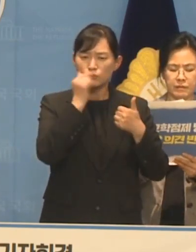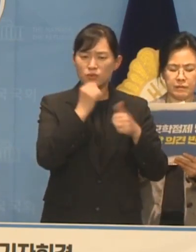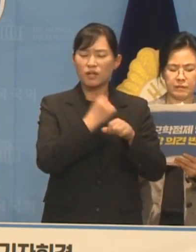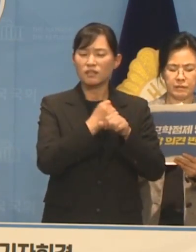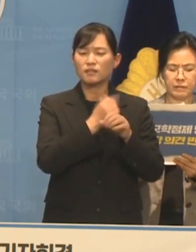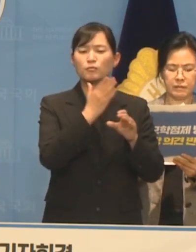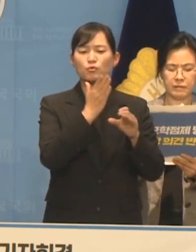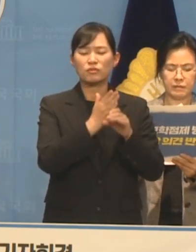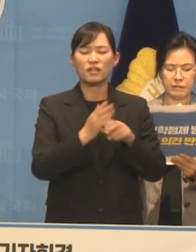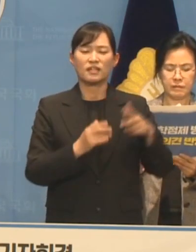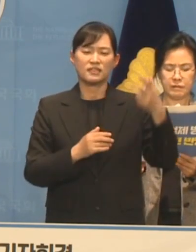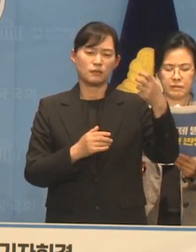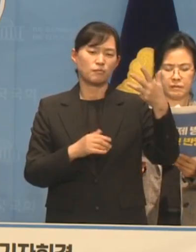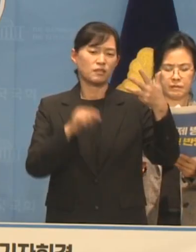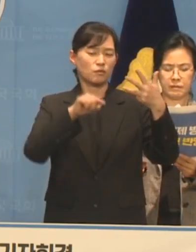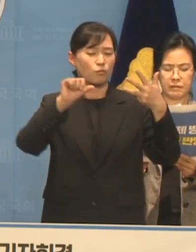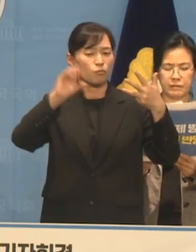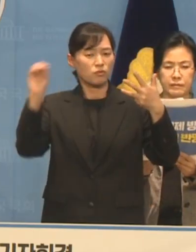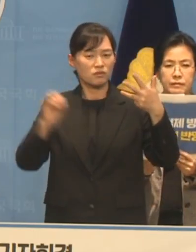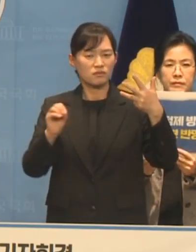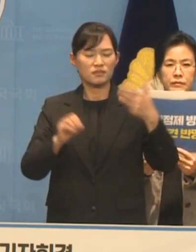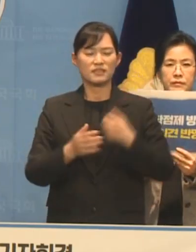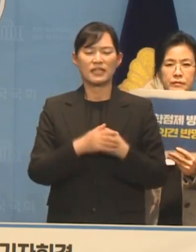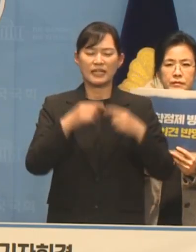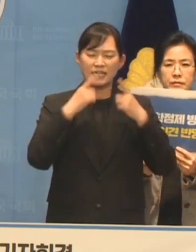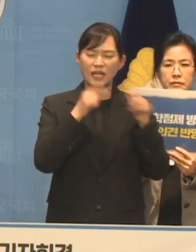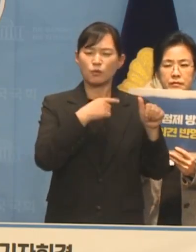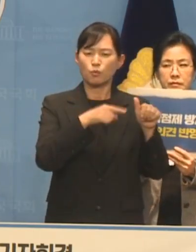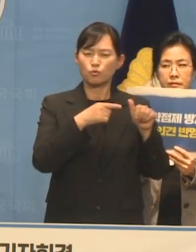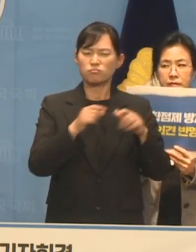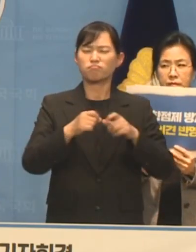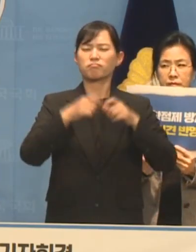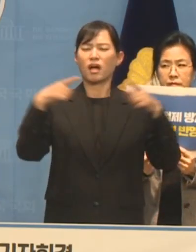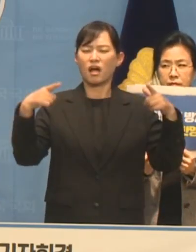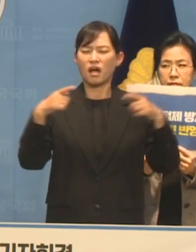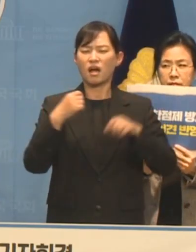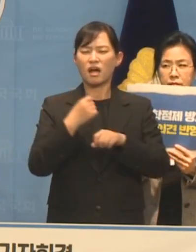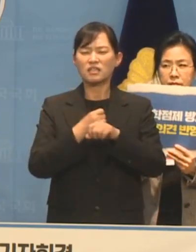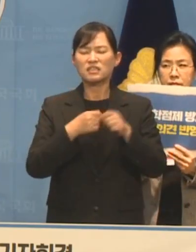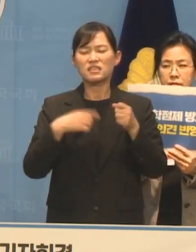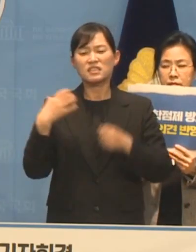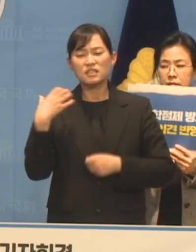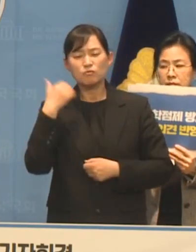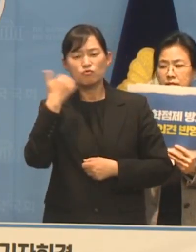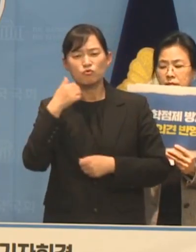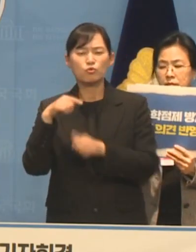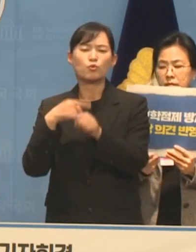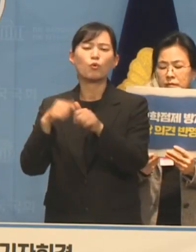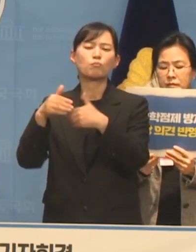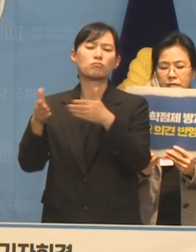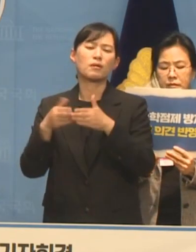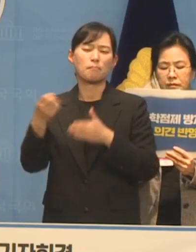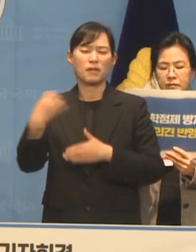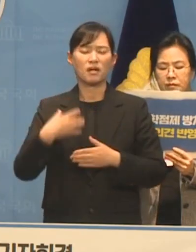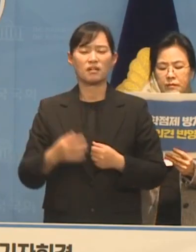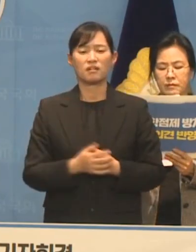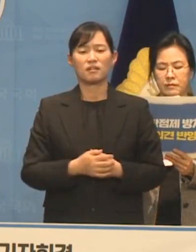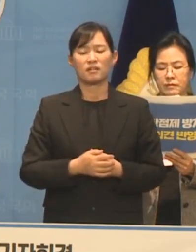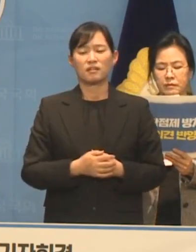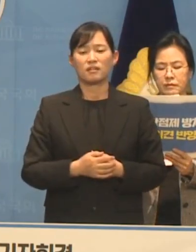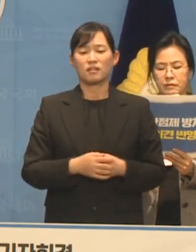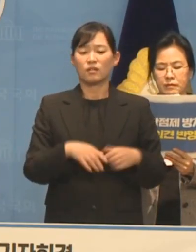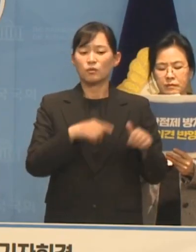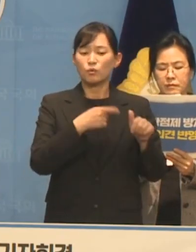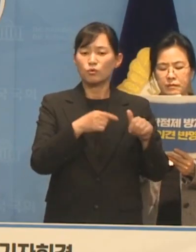중 78.5%는 사교육시장 팽창의 책임이 교육부에 있다라고 응답하였습니다.